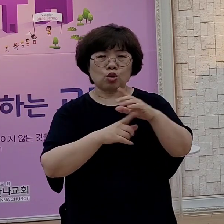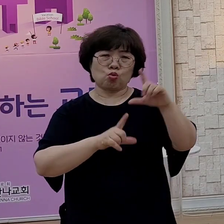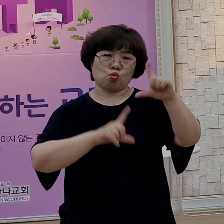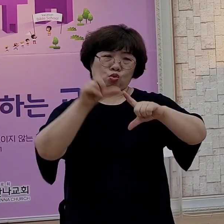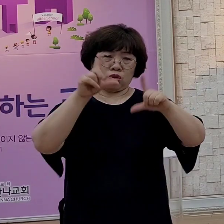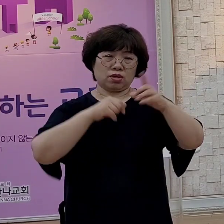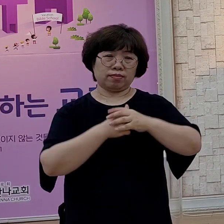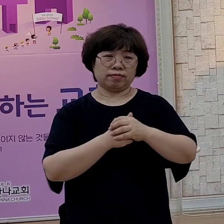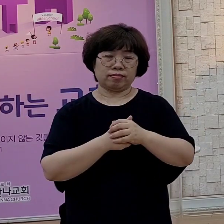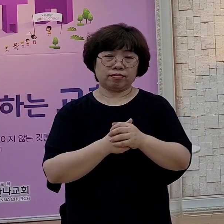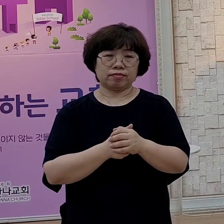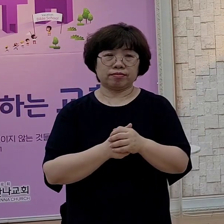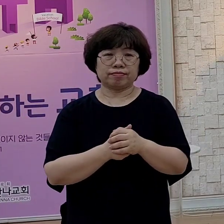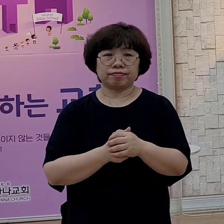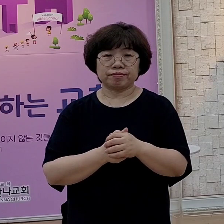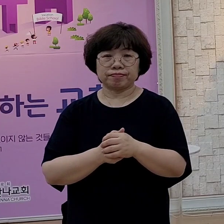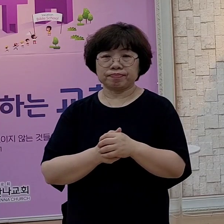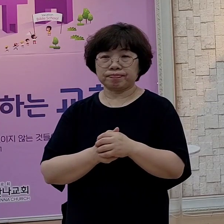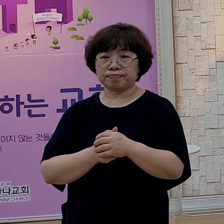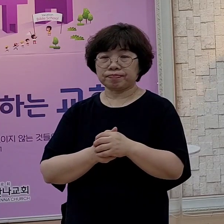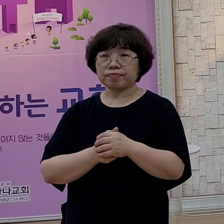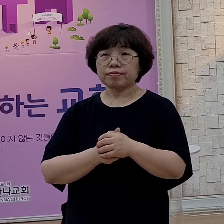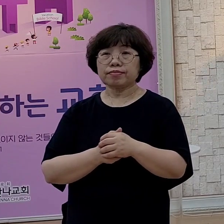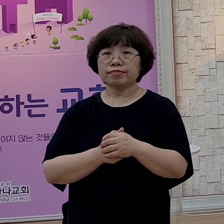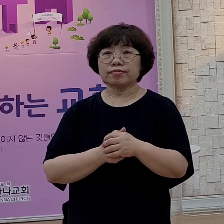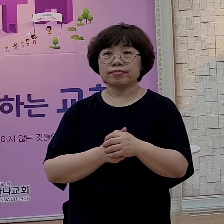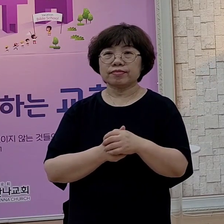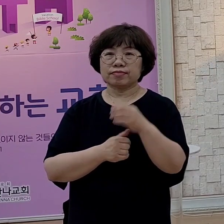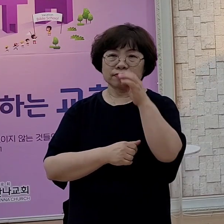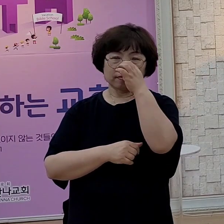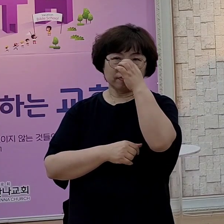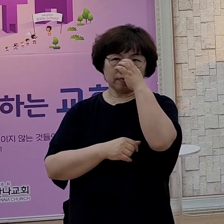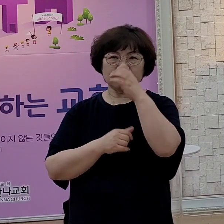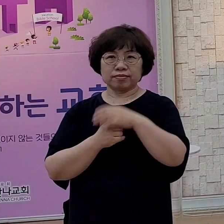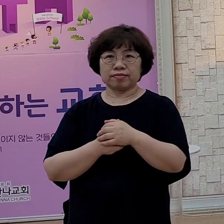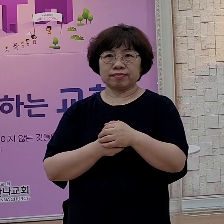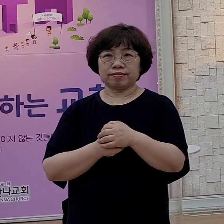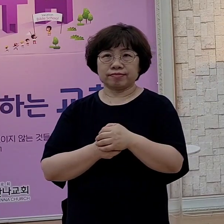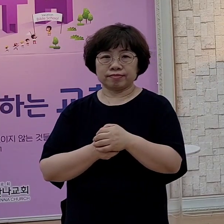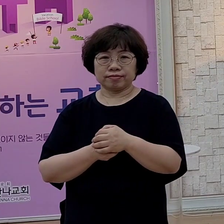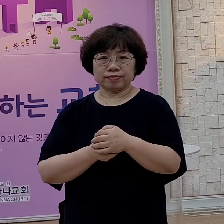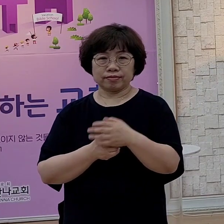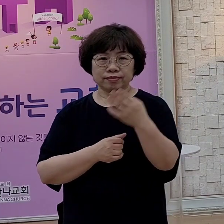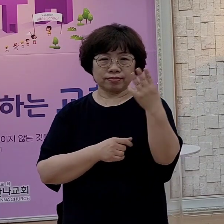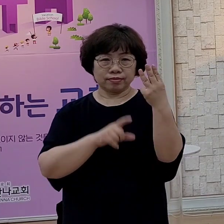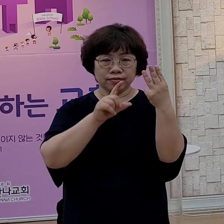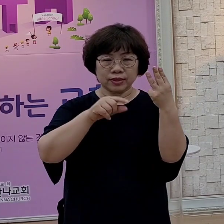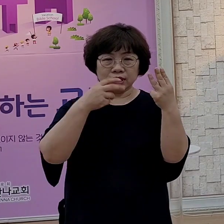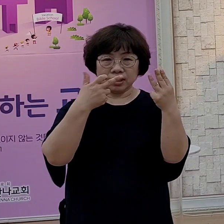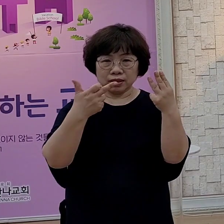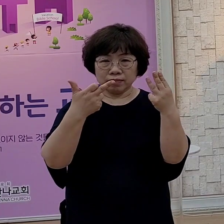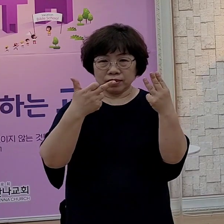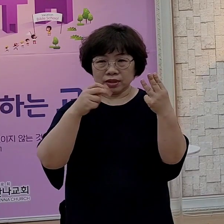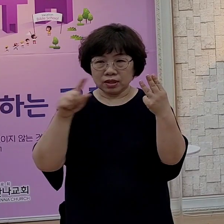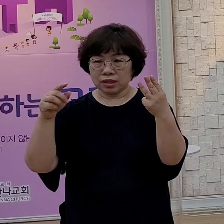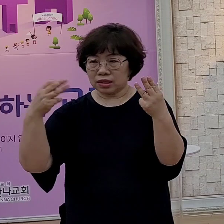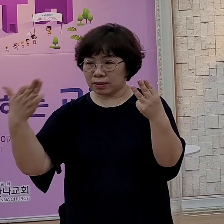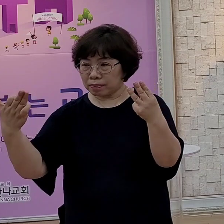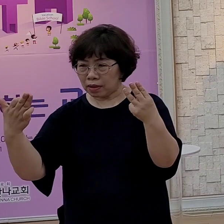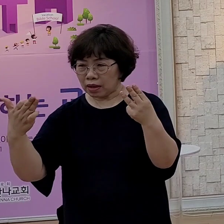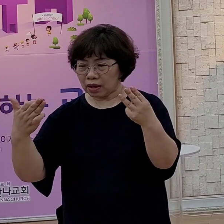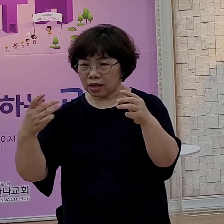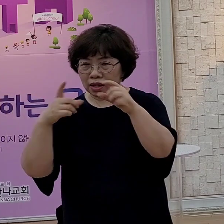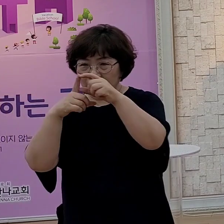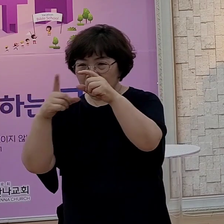것을 말씀합니다. 근데 오늘 시간 관계상 지금 이게 17절, 18절에 나온 그 명사절이 얼마나